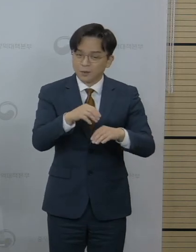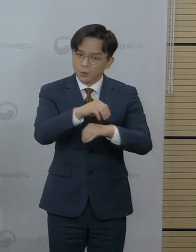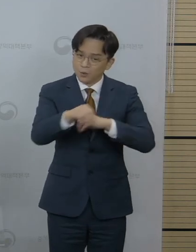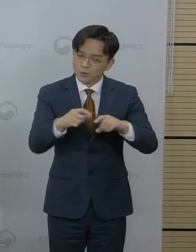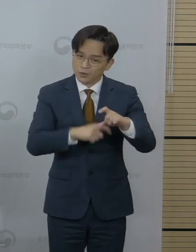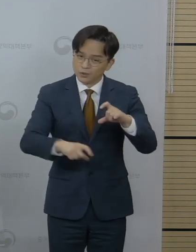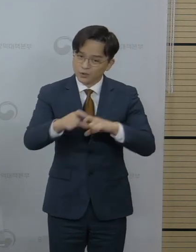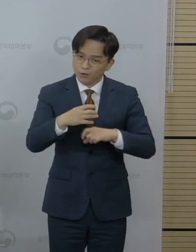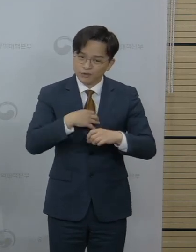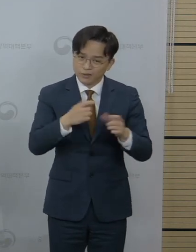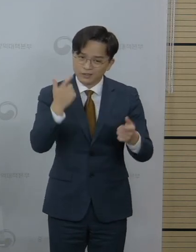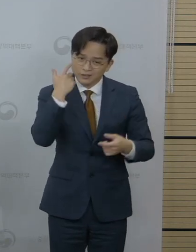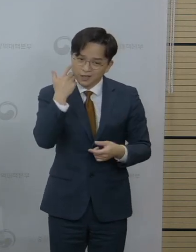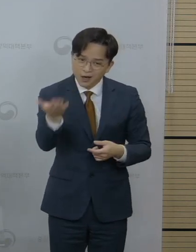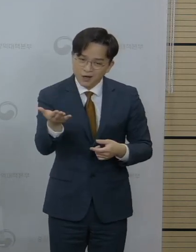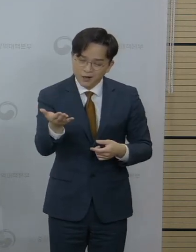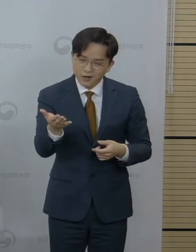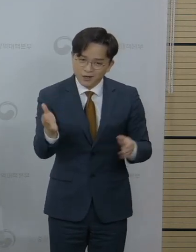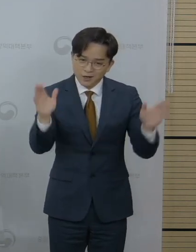기자님 질문 주셨습니다.